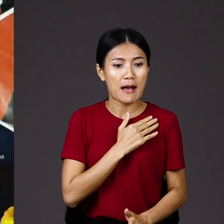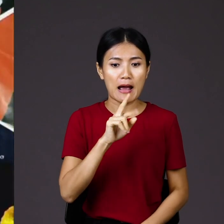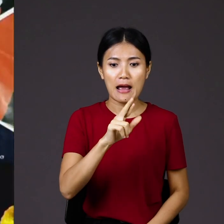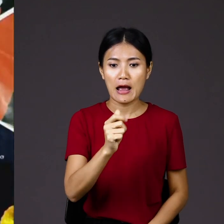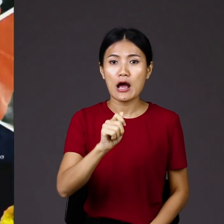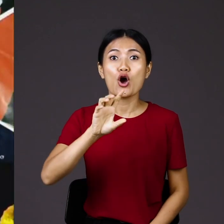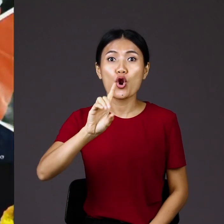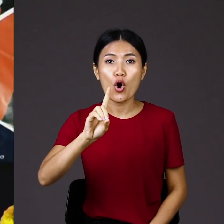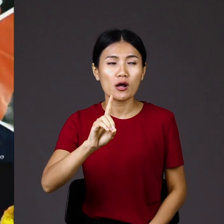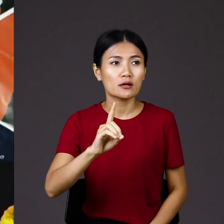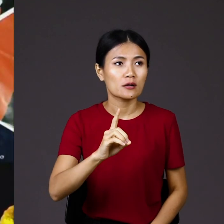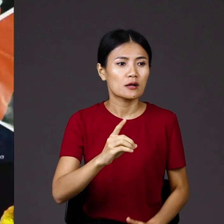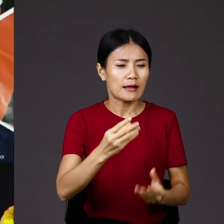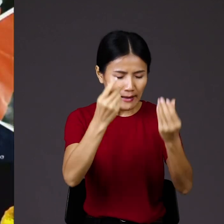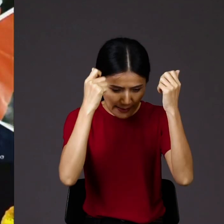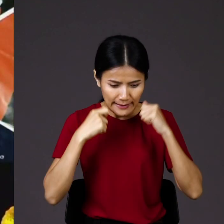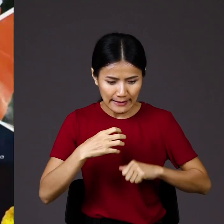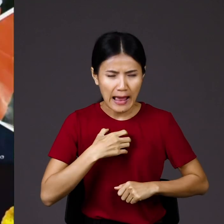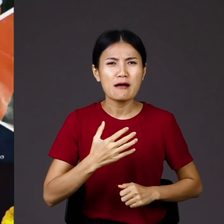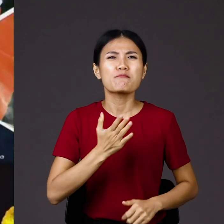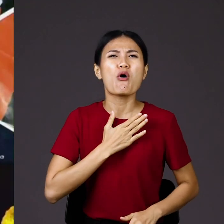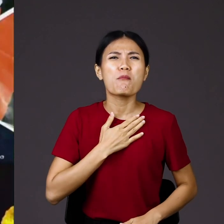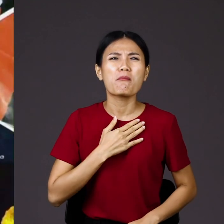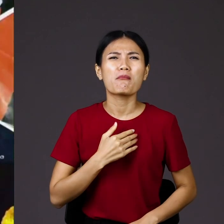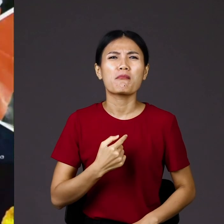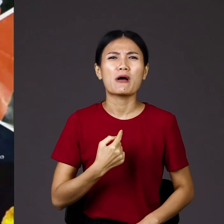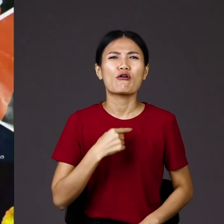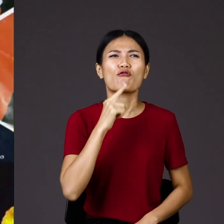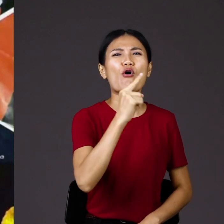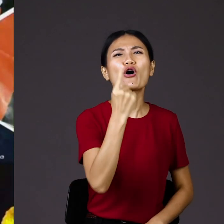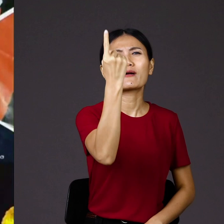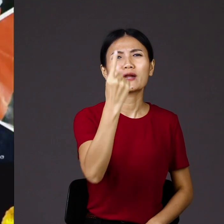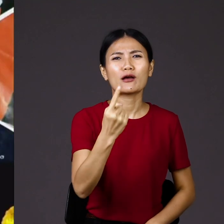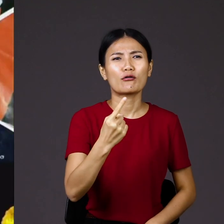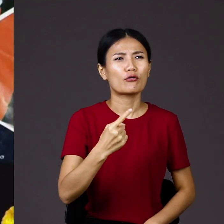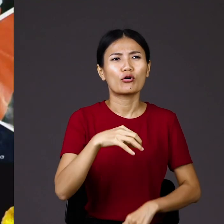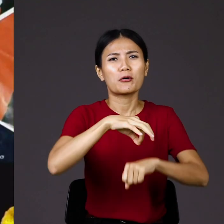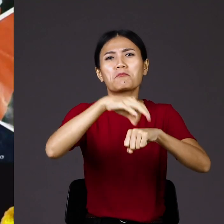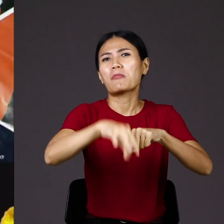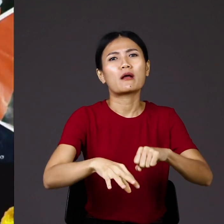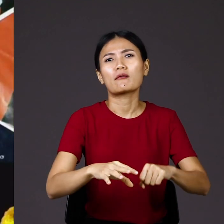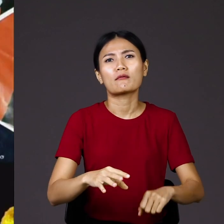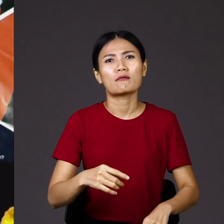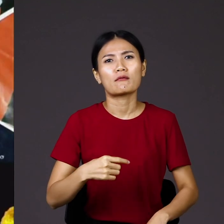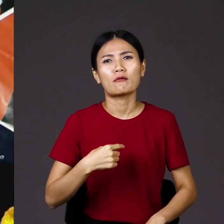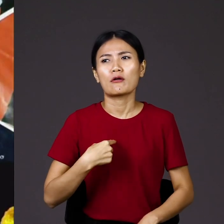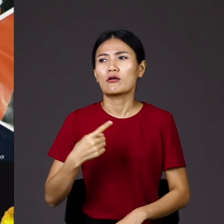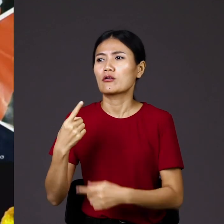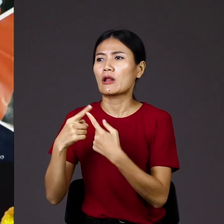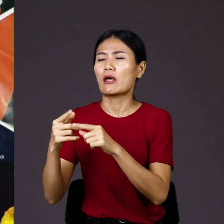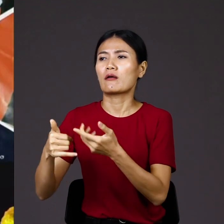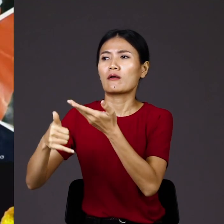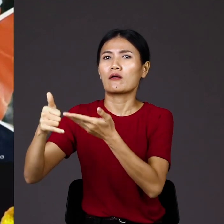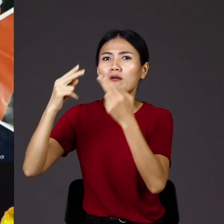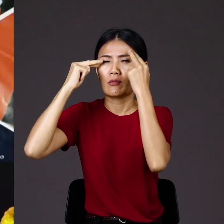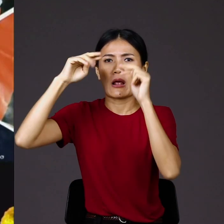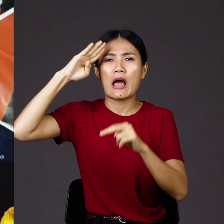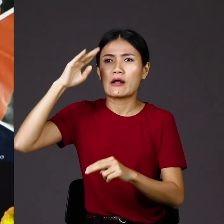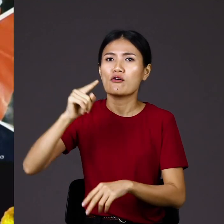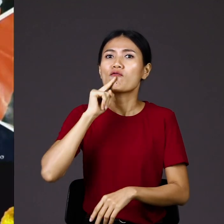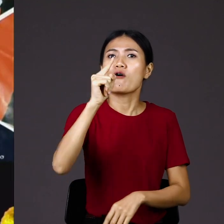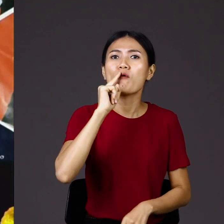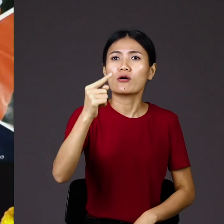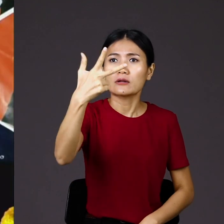ทธิ์พลเอกประยุทธ์3คดีซ้อนๆแล้วครับรอดหมดแล้วเดี๋ยวก็คงจะมีอีกเรื่อยๆก็ต้องต